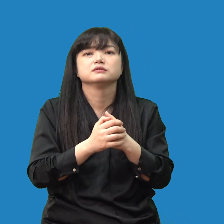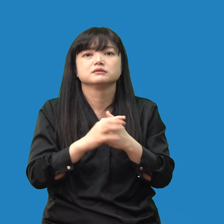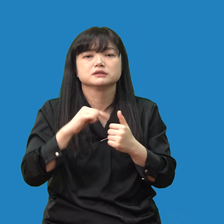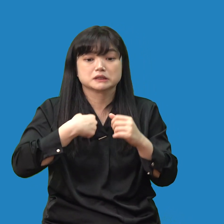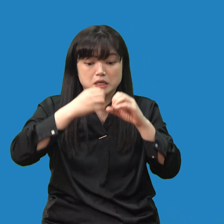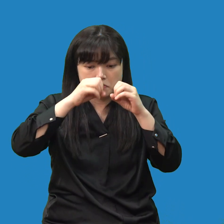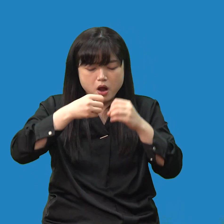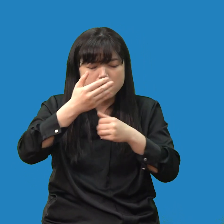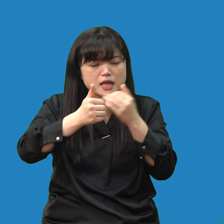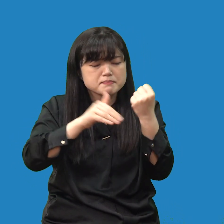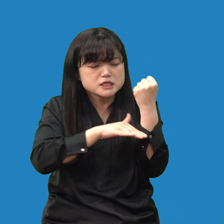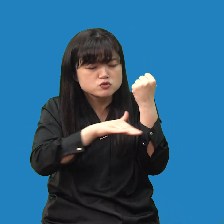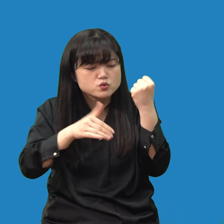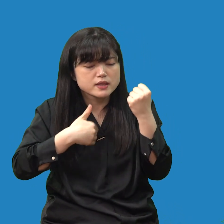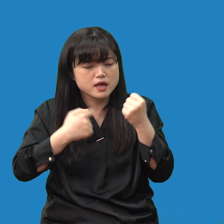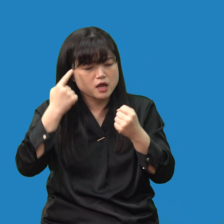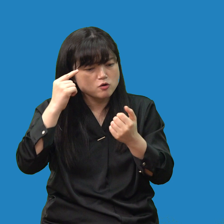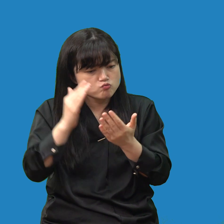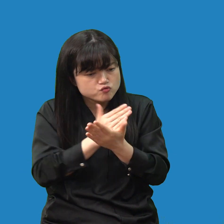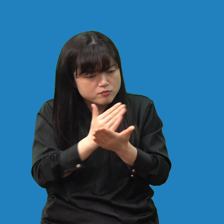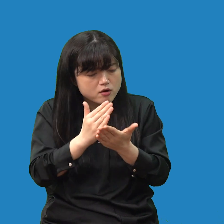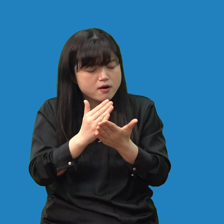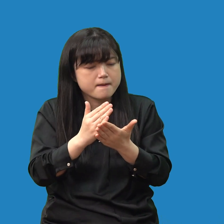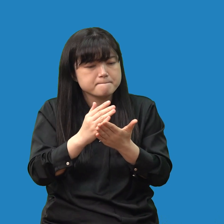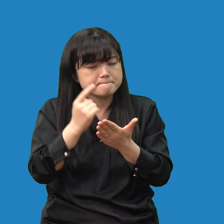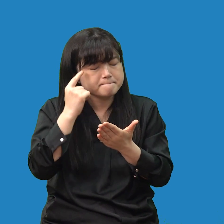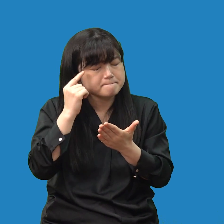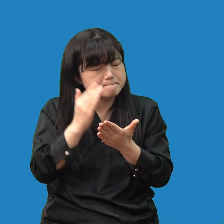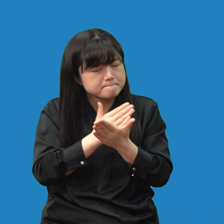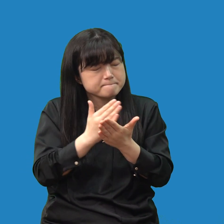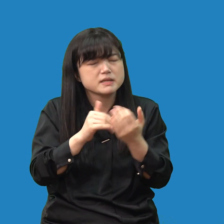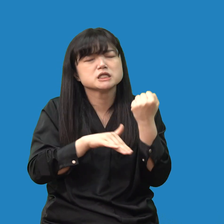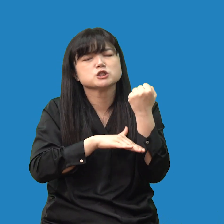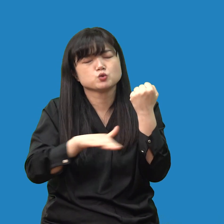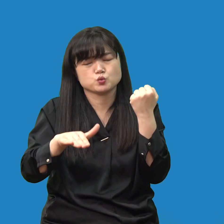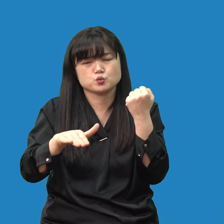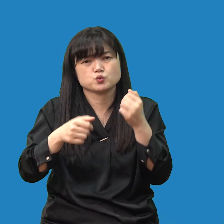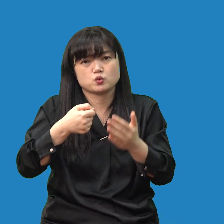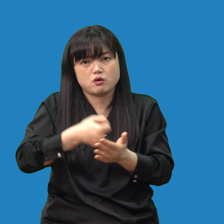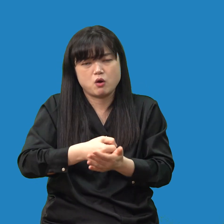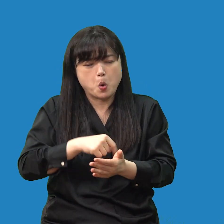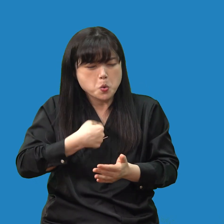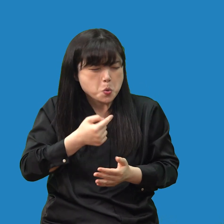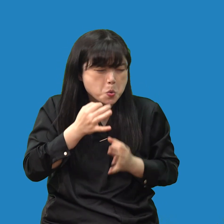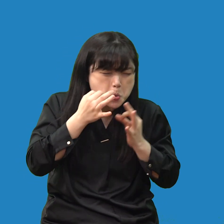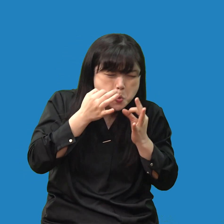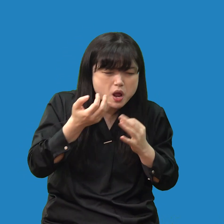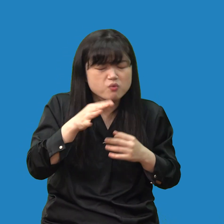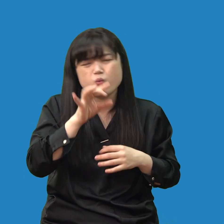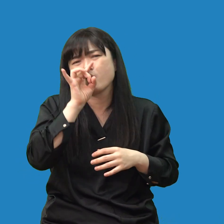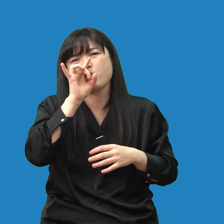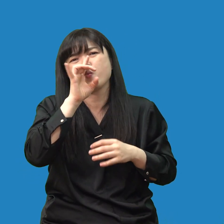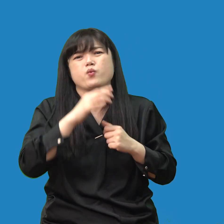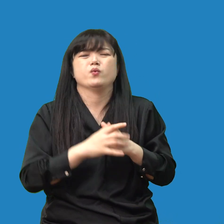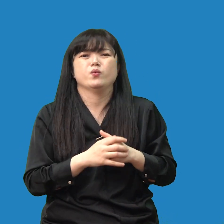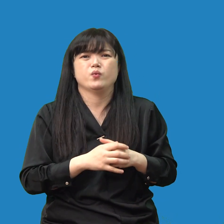그 기준이 나의 분별과 판단의 기준이 되는 것, 이거 혼자서 아무리 하려고 해도 안 됩니다.